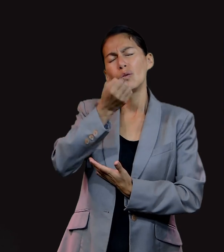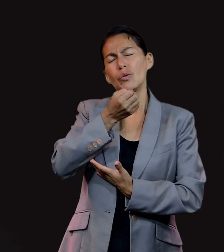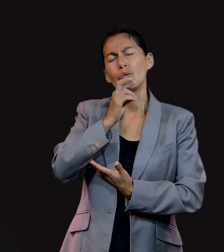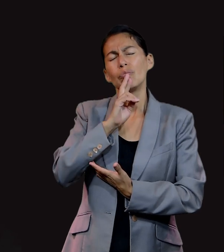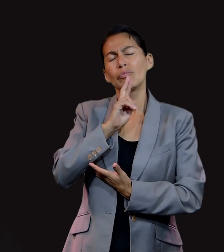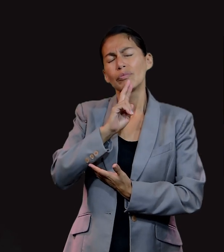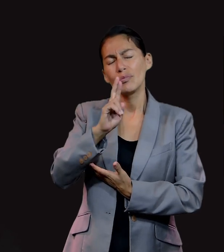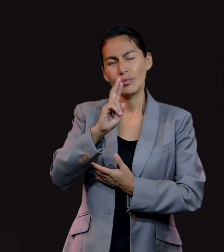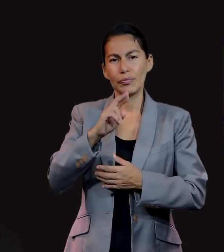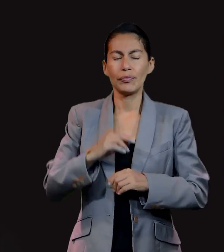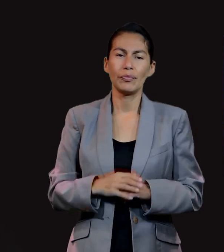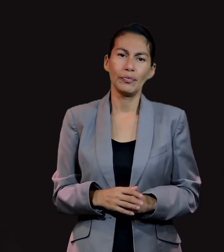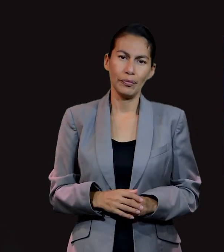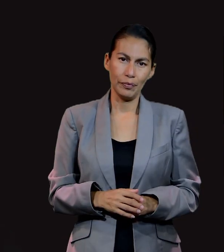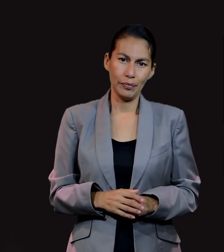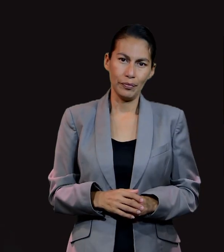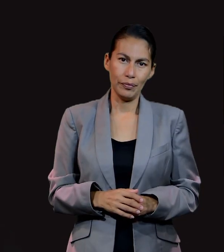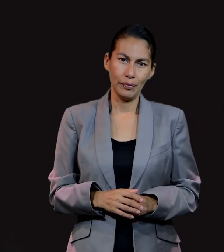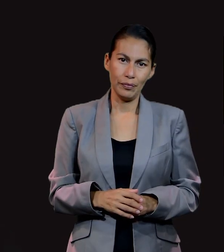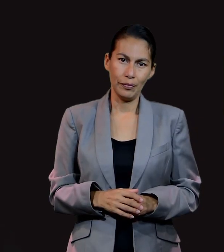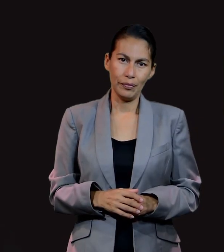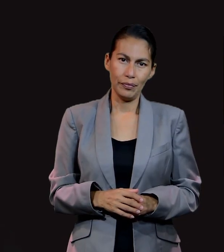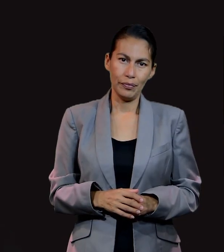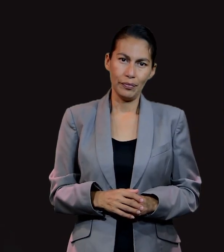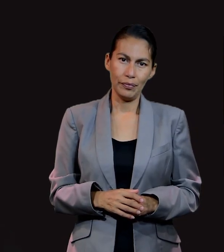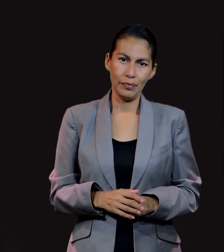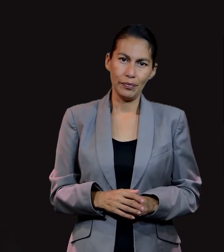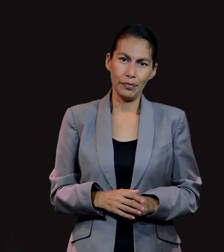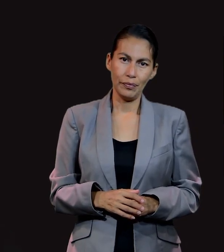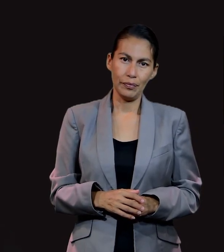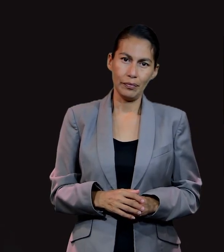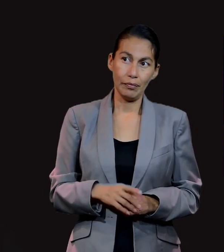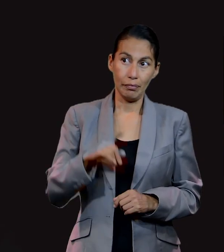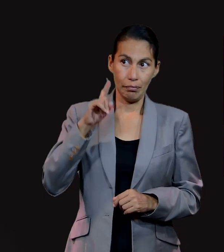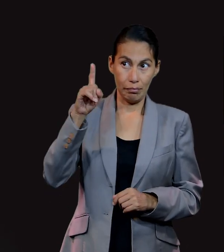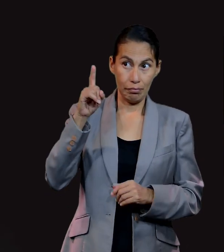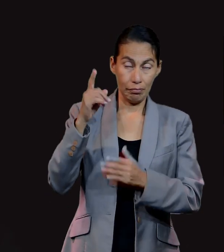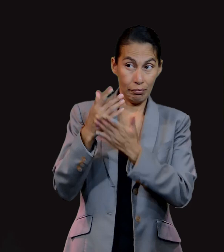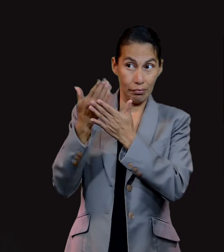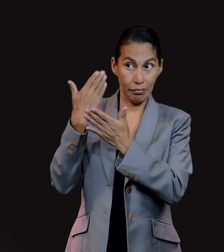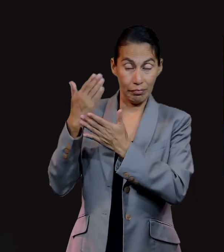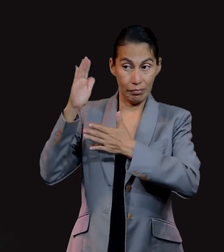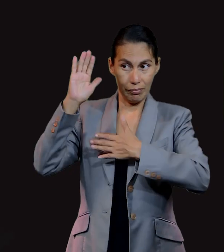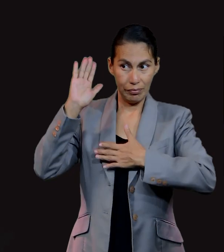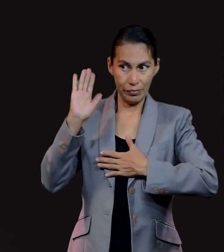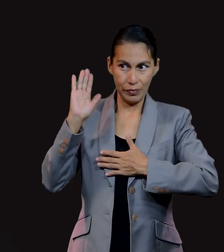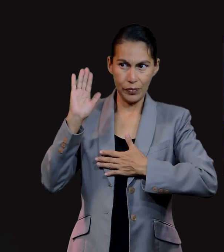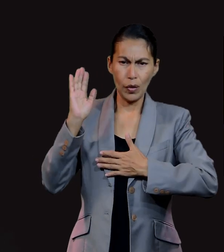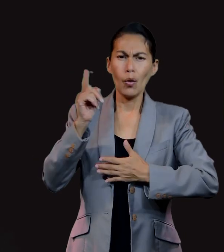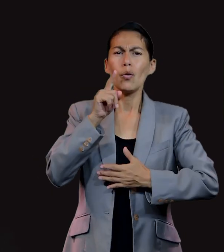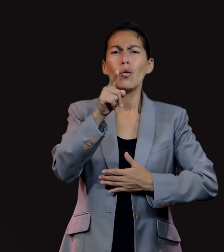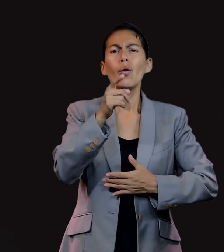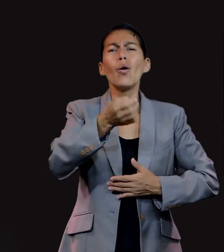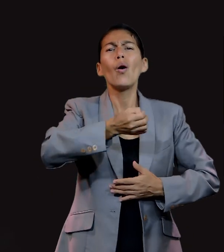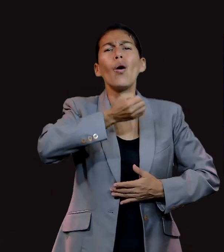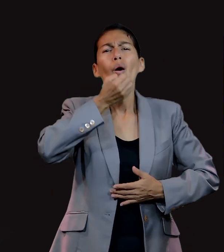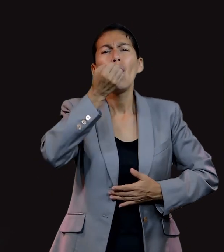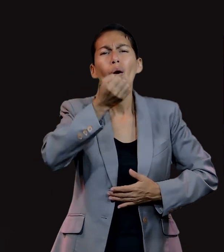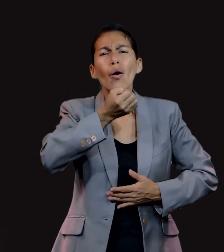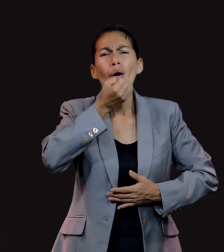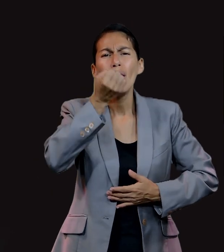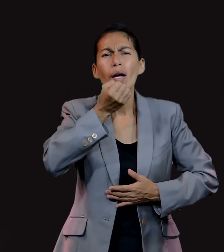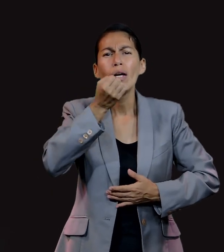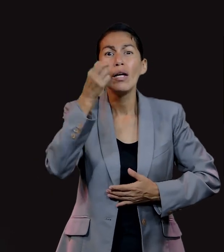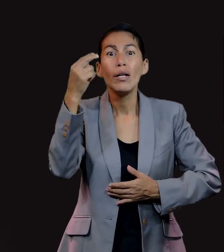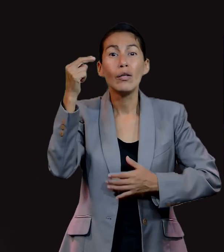nuestras oraciones porque Jesús porque Jesús lo ha dicho que si